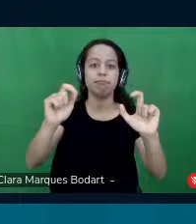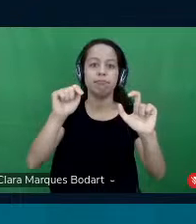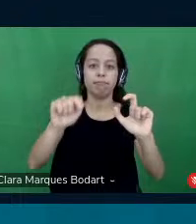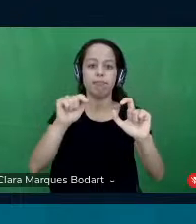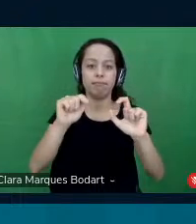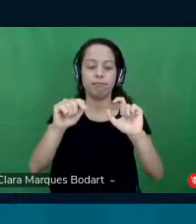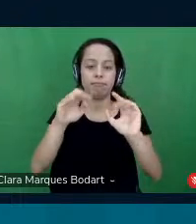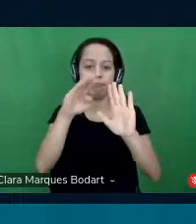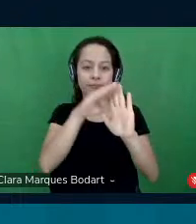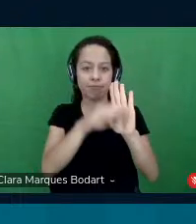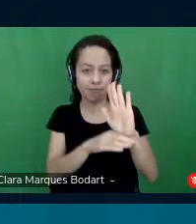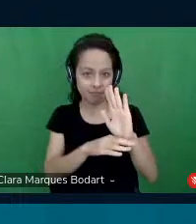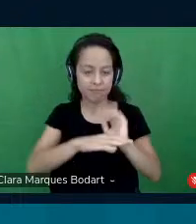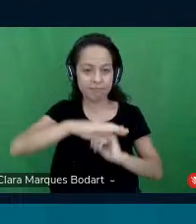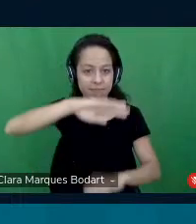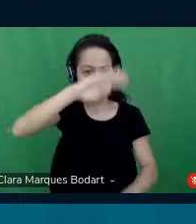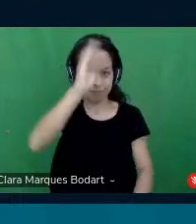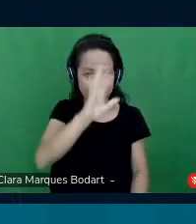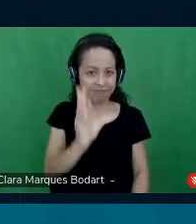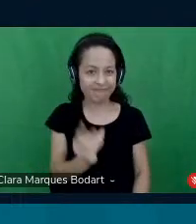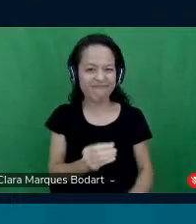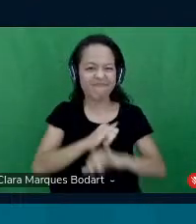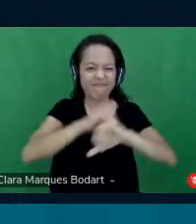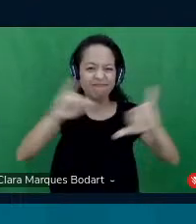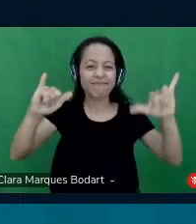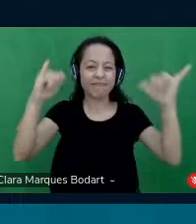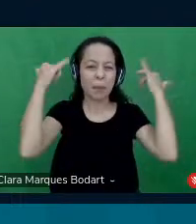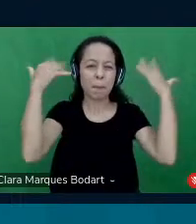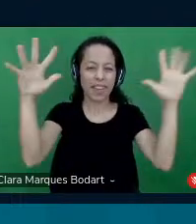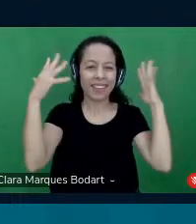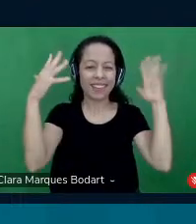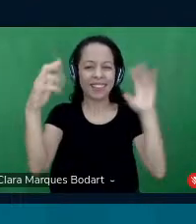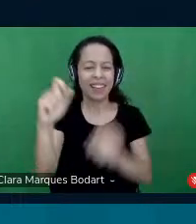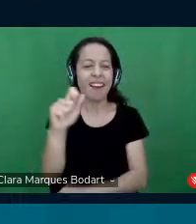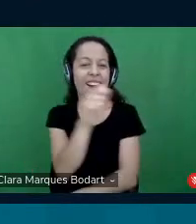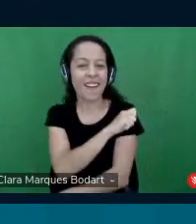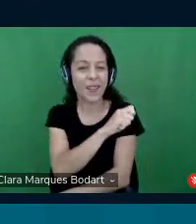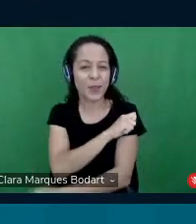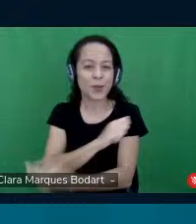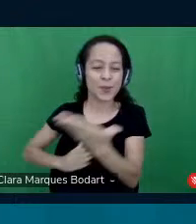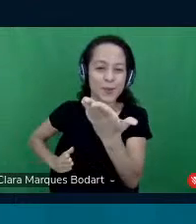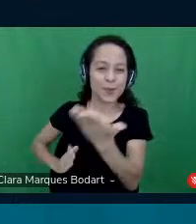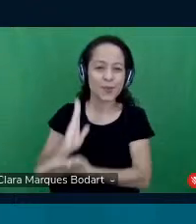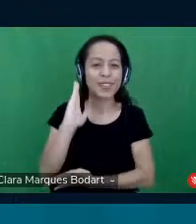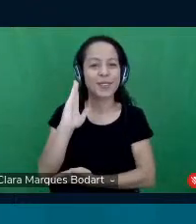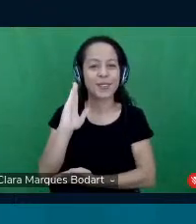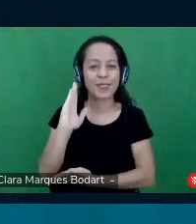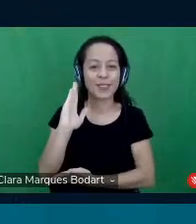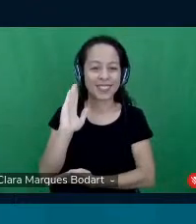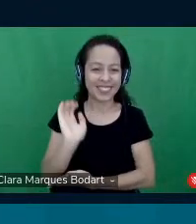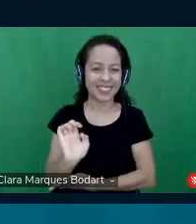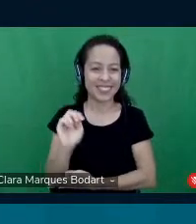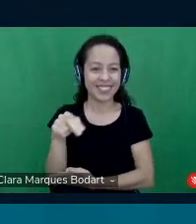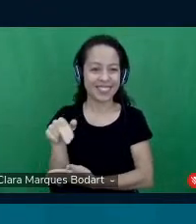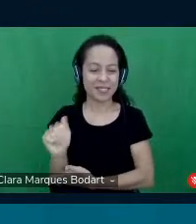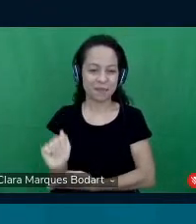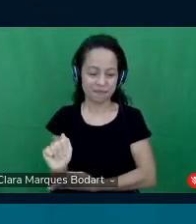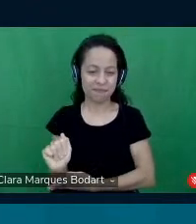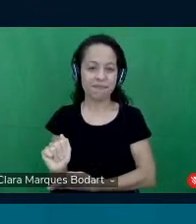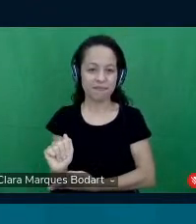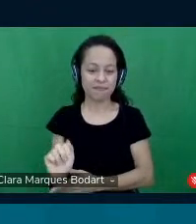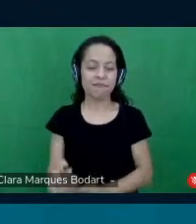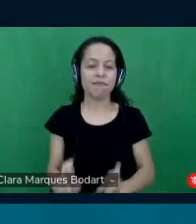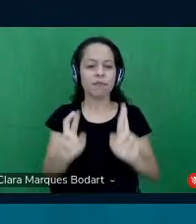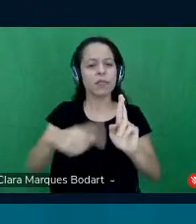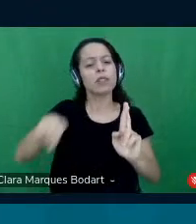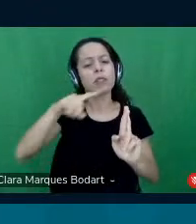tem que primeiro parabenizar, né, aos nossos alunos pela aprovação no ENA. Que vocês entendam,